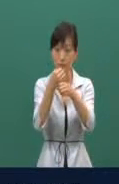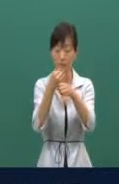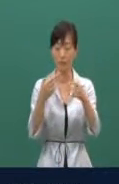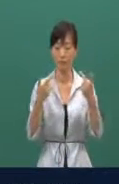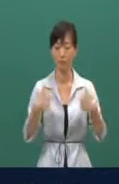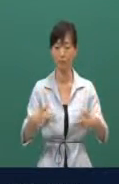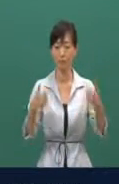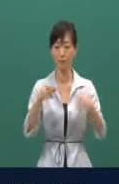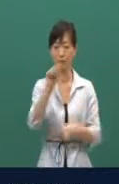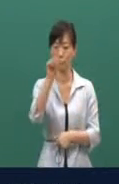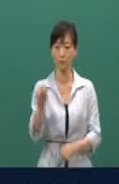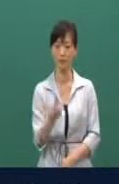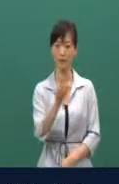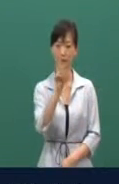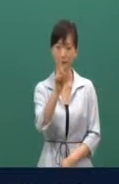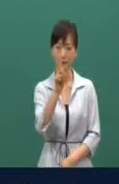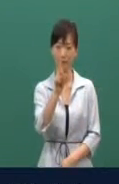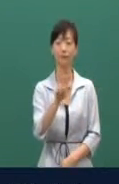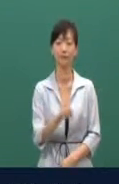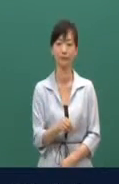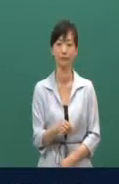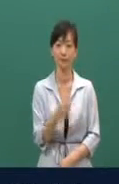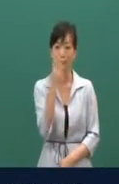日は毎月1回、